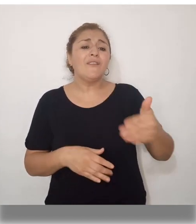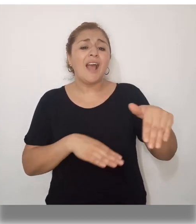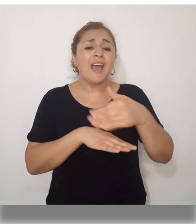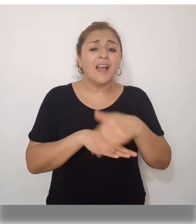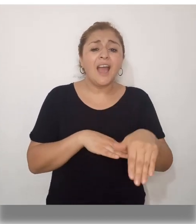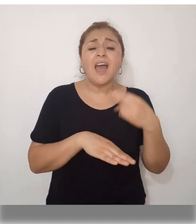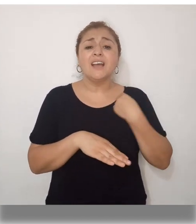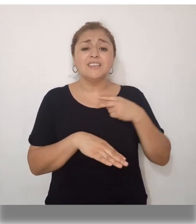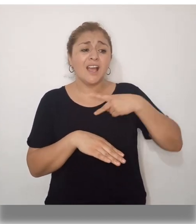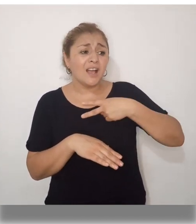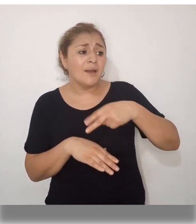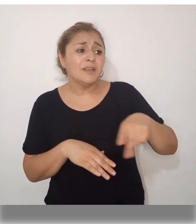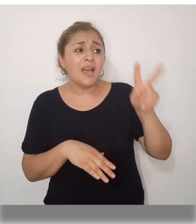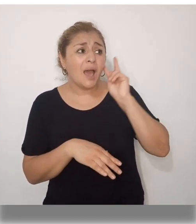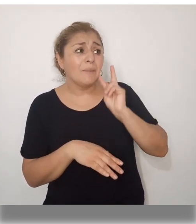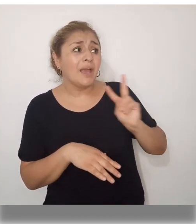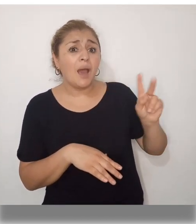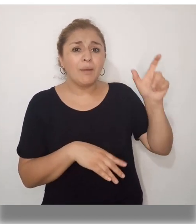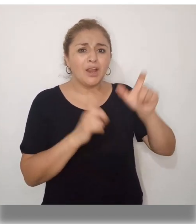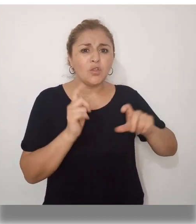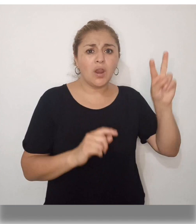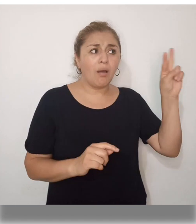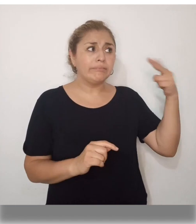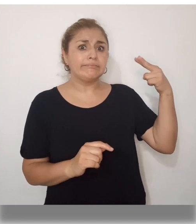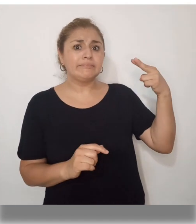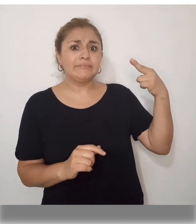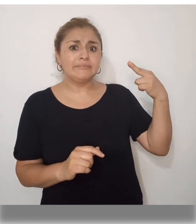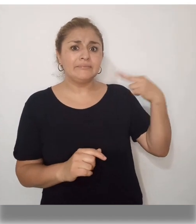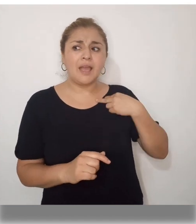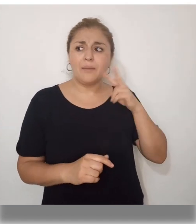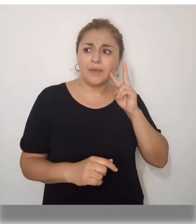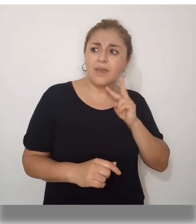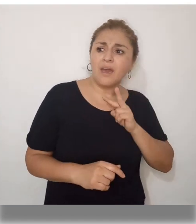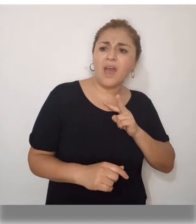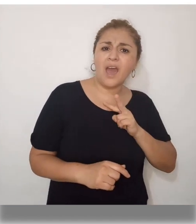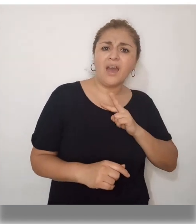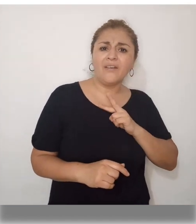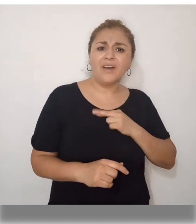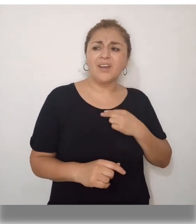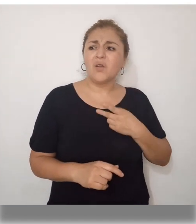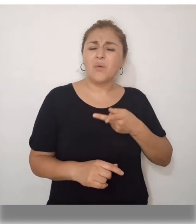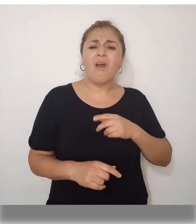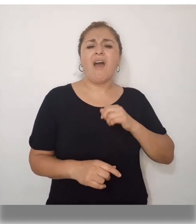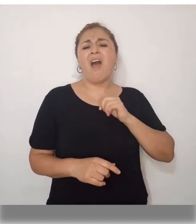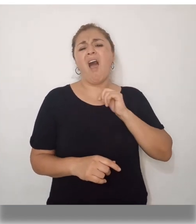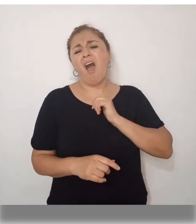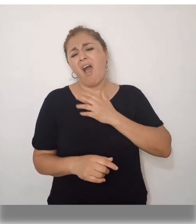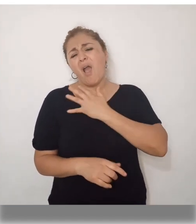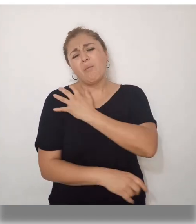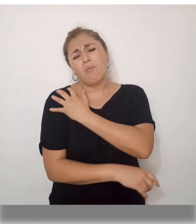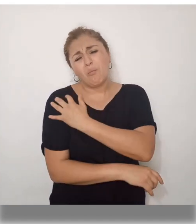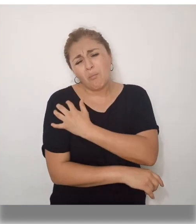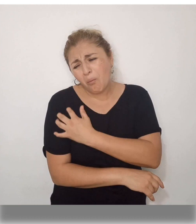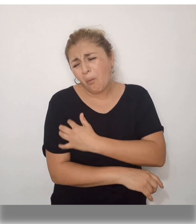el murmullo de las personas cuando las veían esa lástima Y esa burla